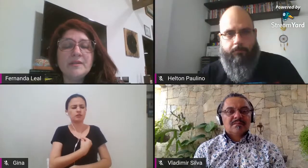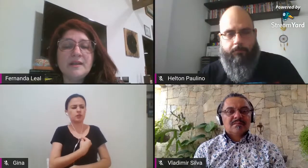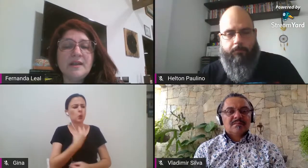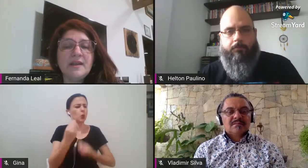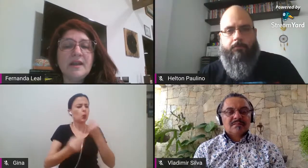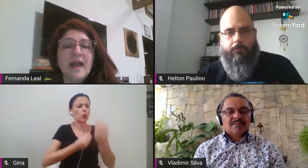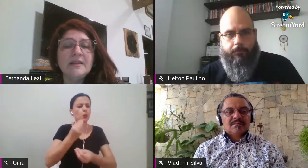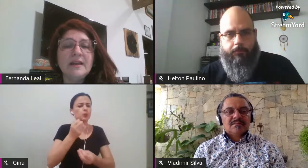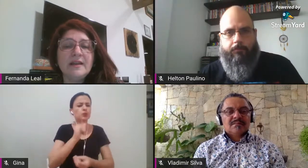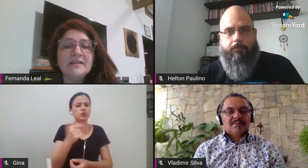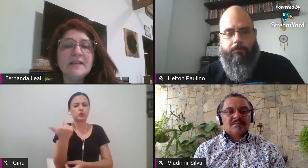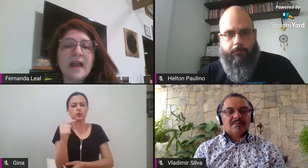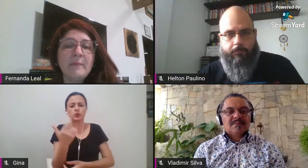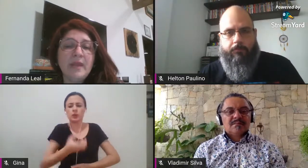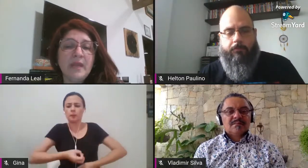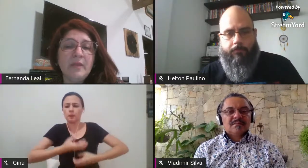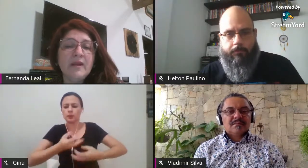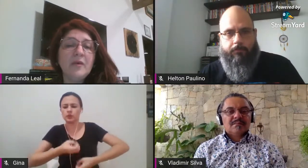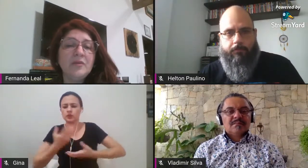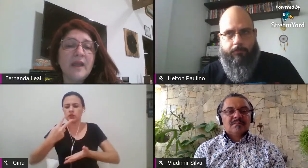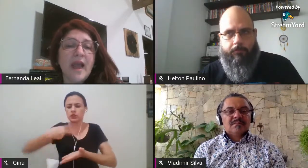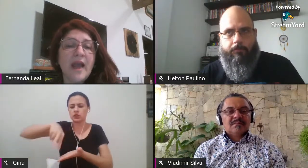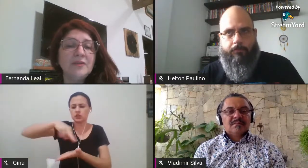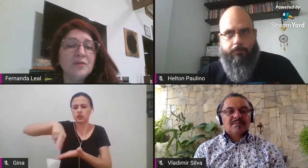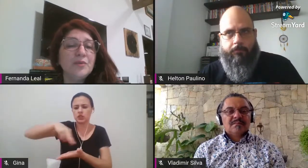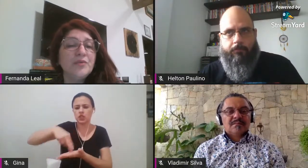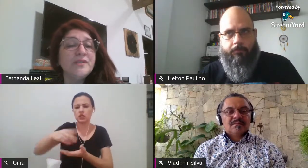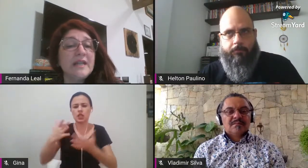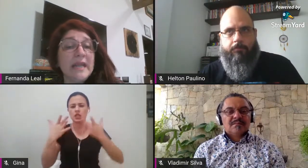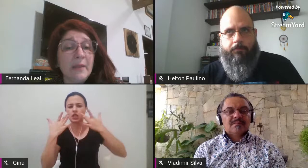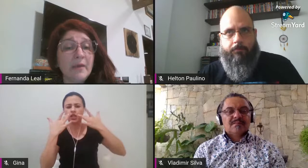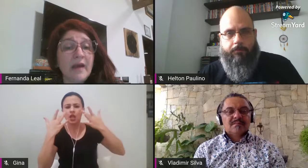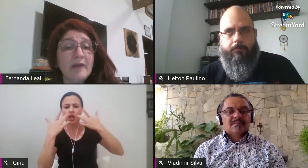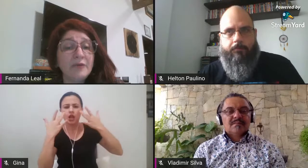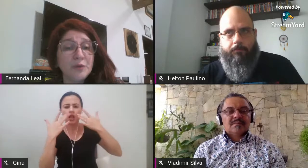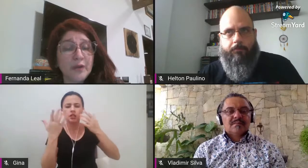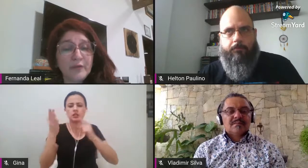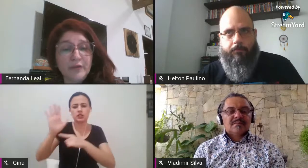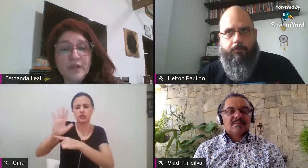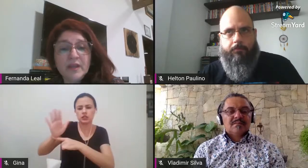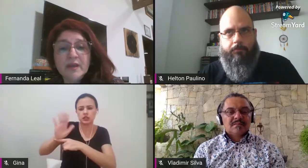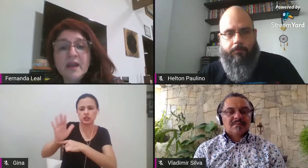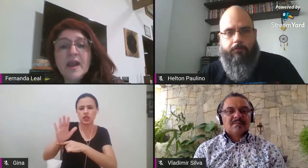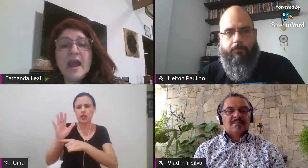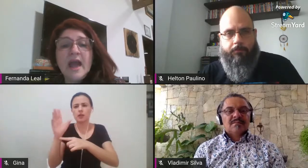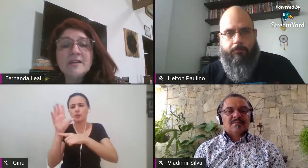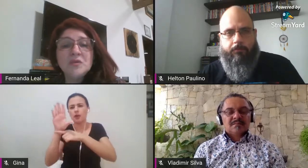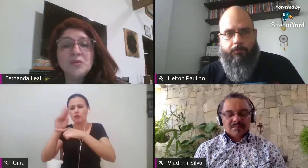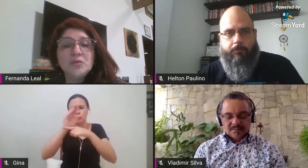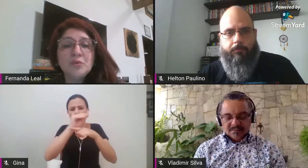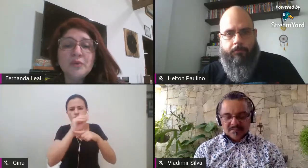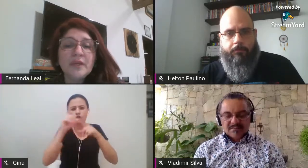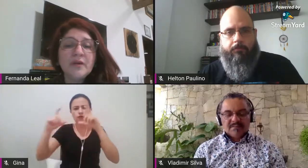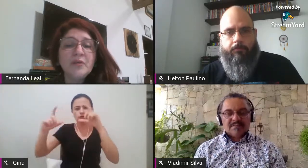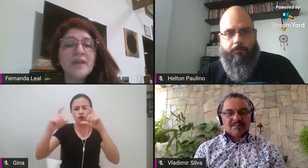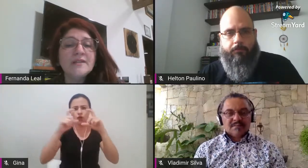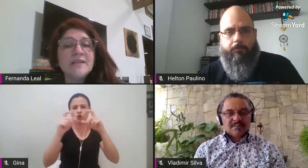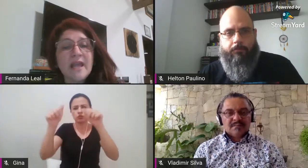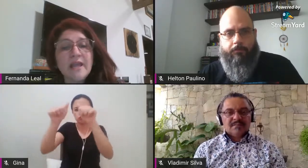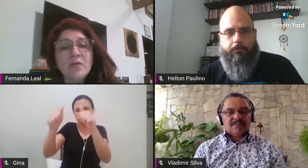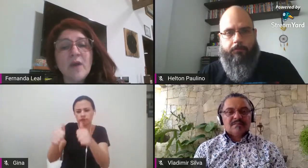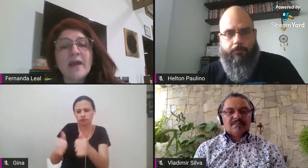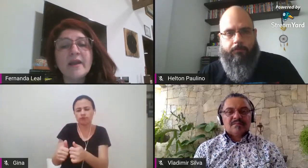música, a poesia, a dança, a mímica, o teatro, o cinema, a fotografia, a escultura,